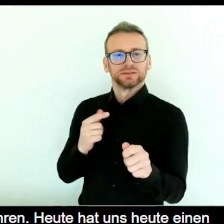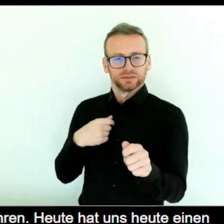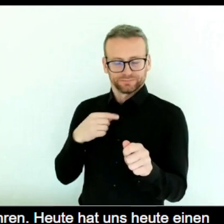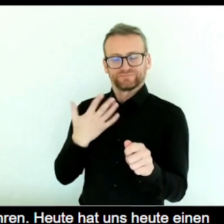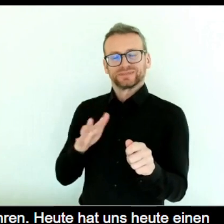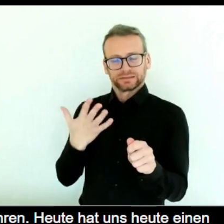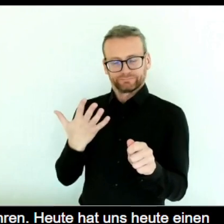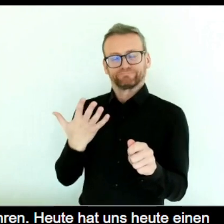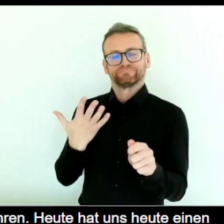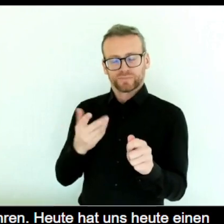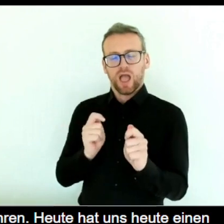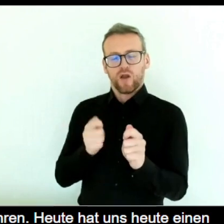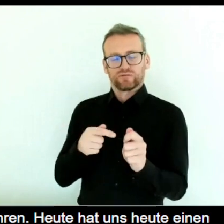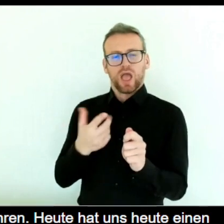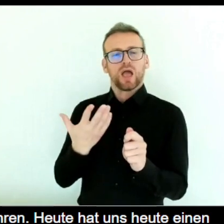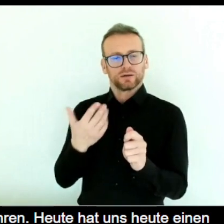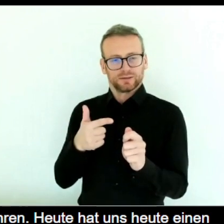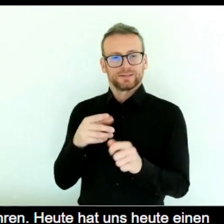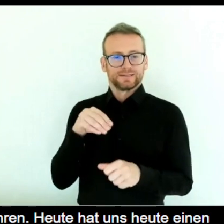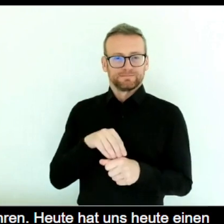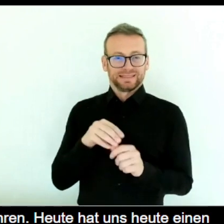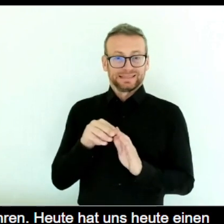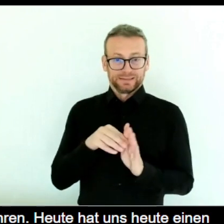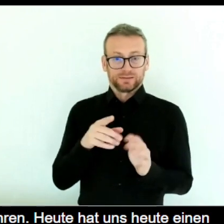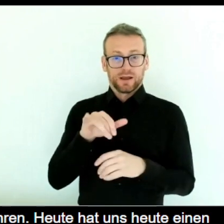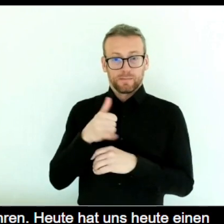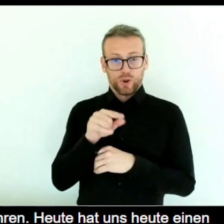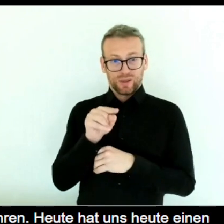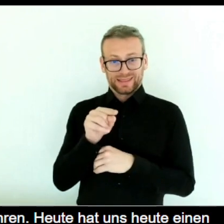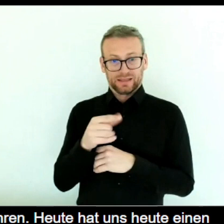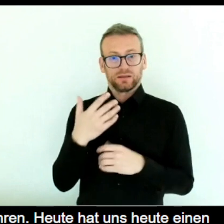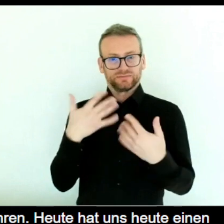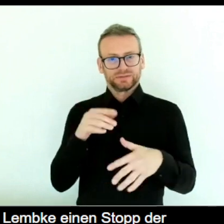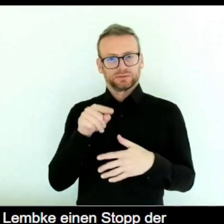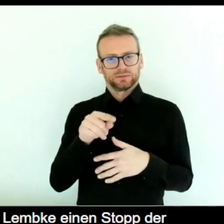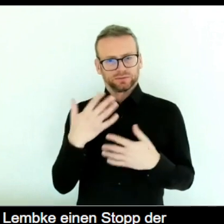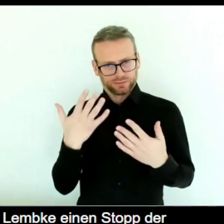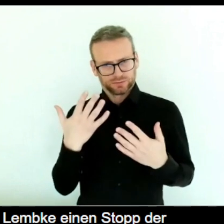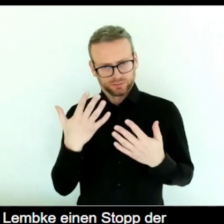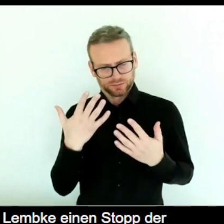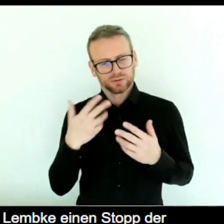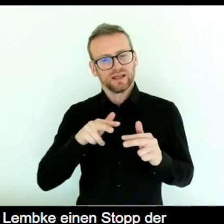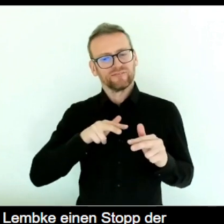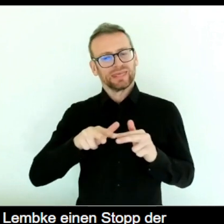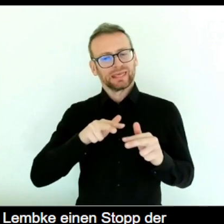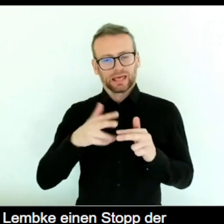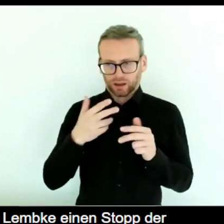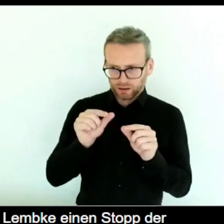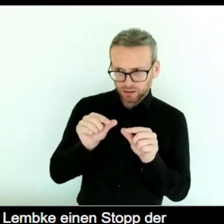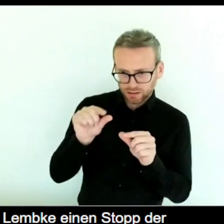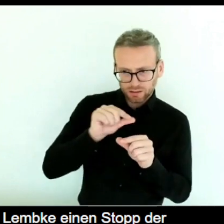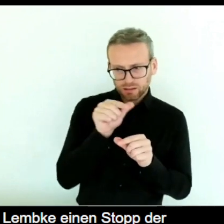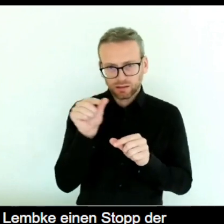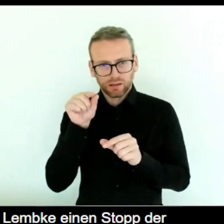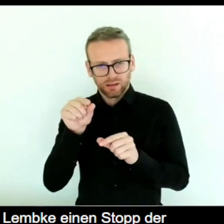gefühlt, weiß ich nicht, 50, 60 Jahre wartet die Region auf diese Autobahn. Und jetzt geht es nur noch um einen Lückenschluss.